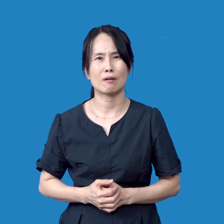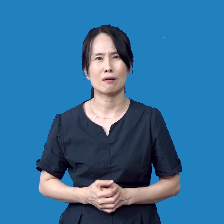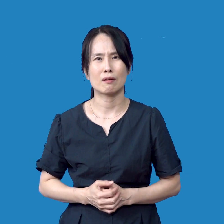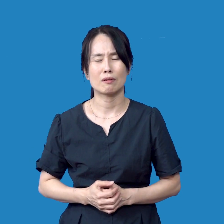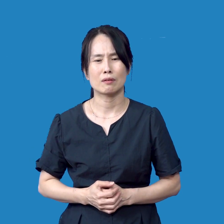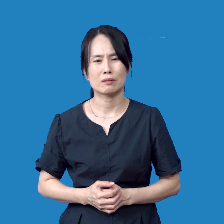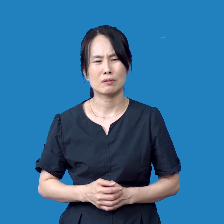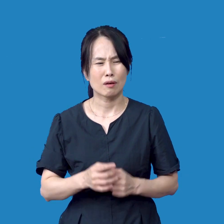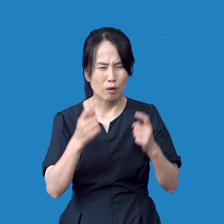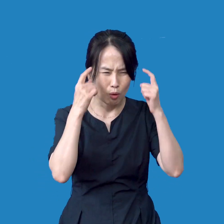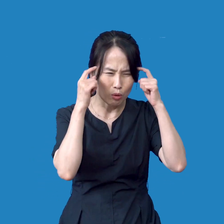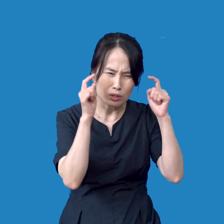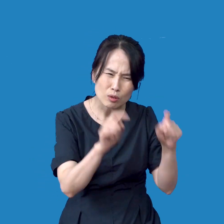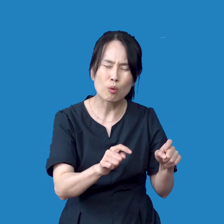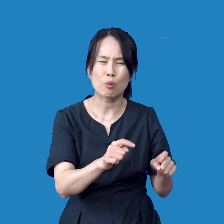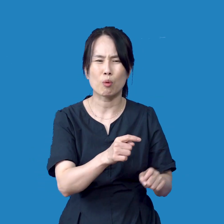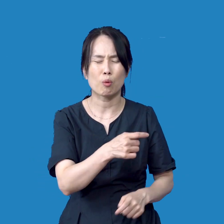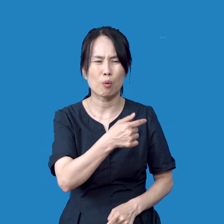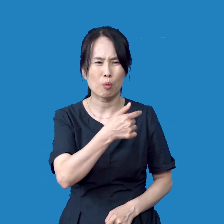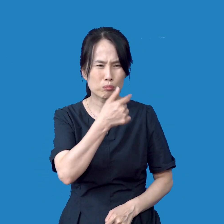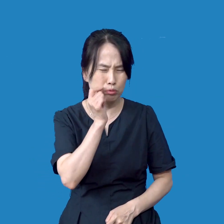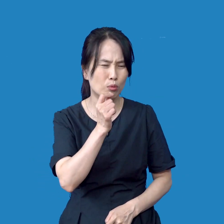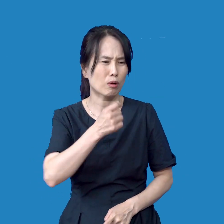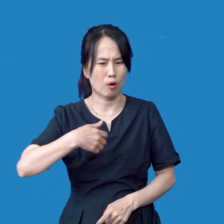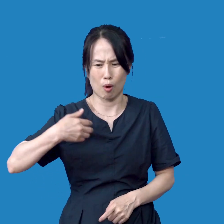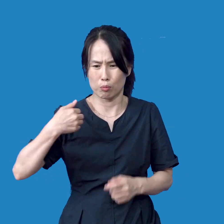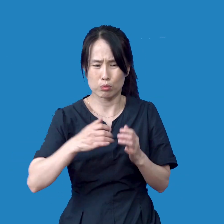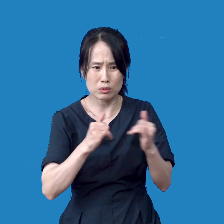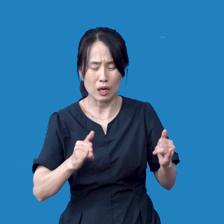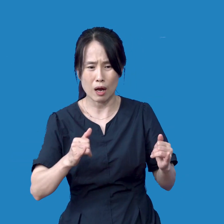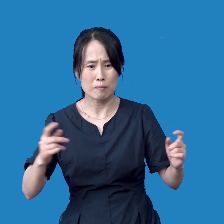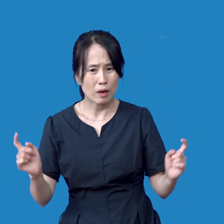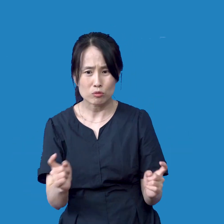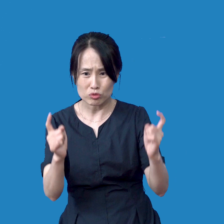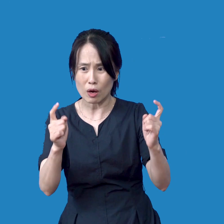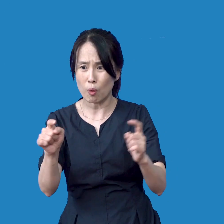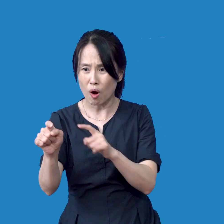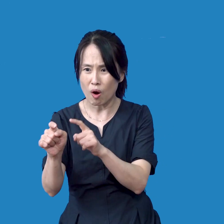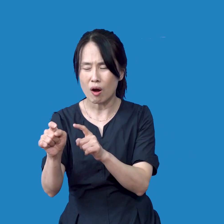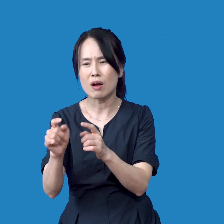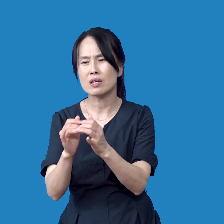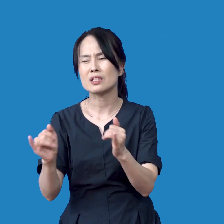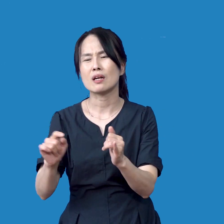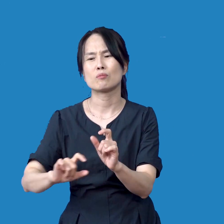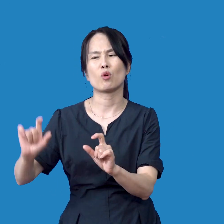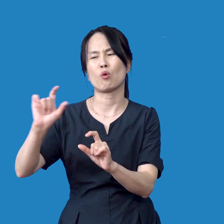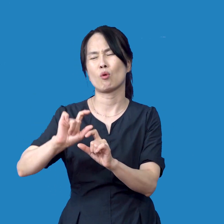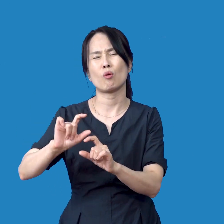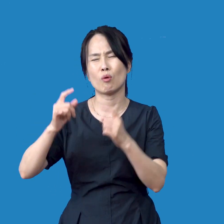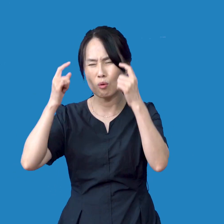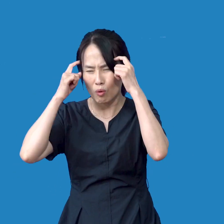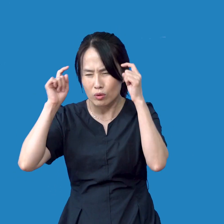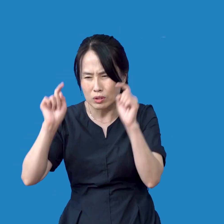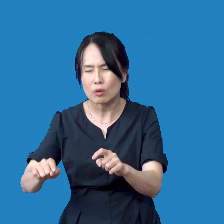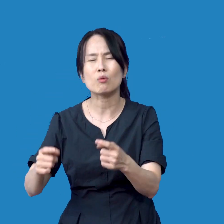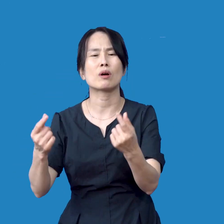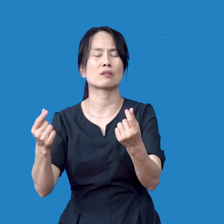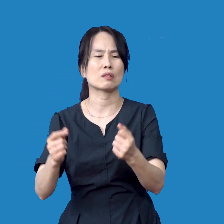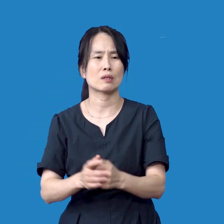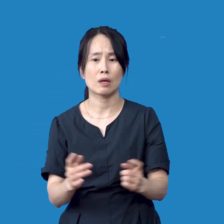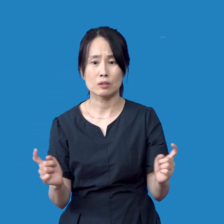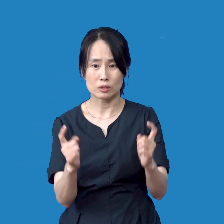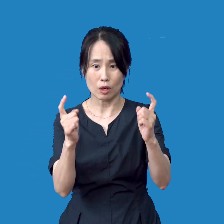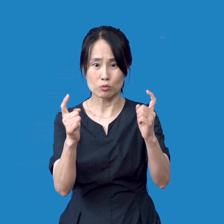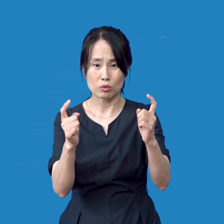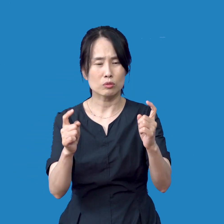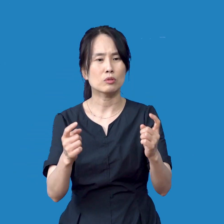그렇게 어리고 뭘 모르는 사람하고 싸우는 사람이 더 어리석은 것입니다. 싸운다는 것은 같은